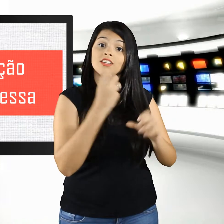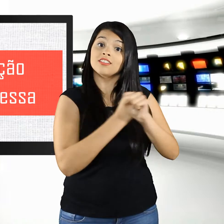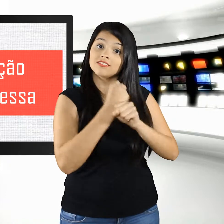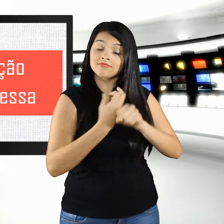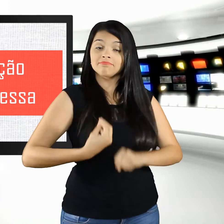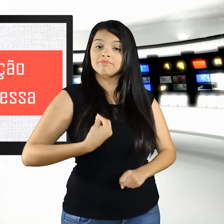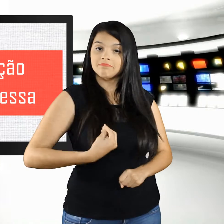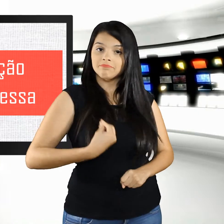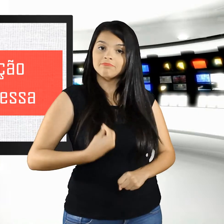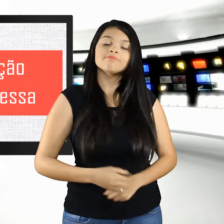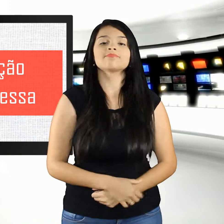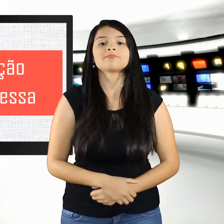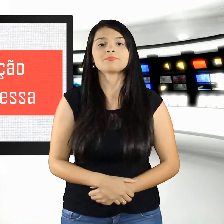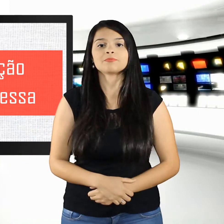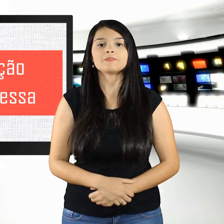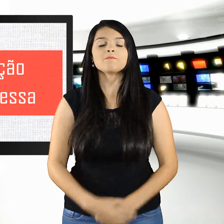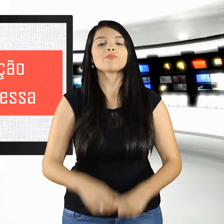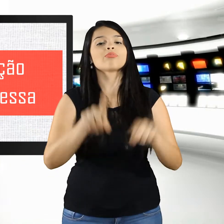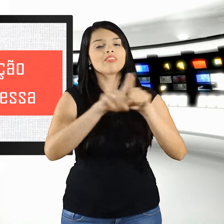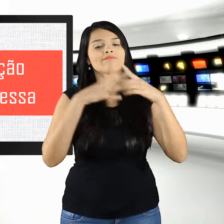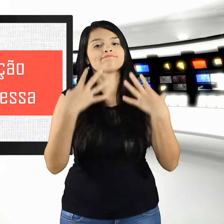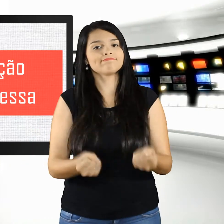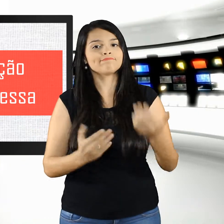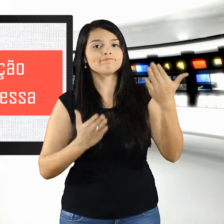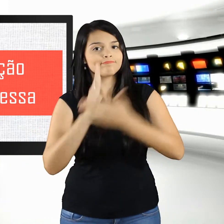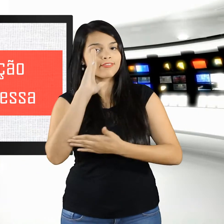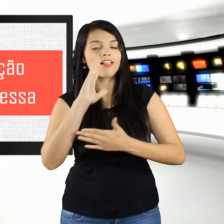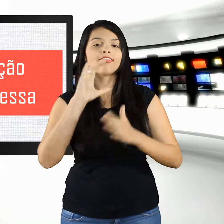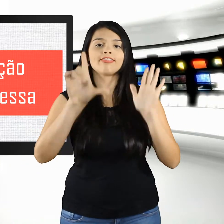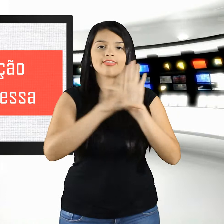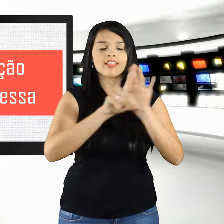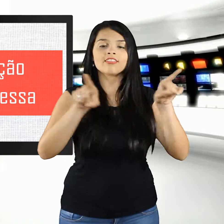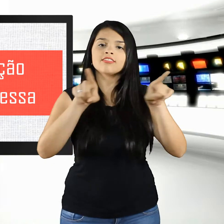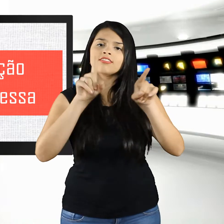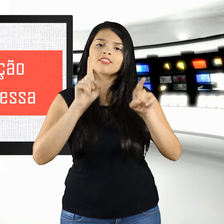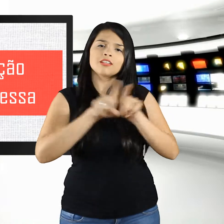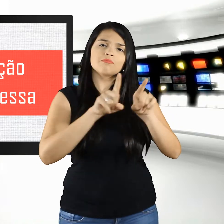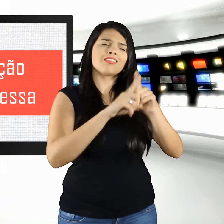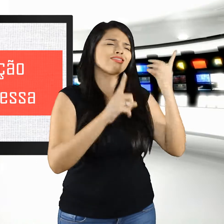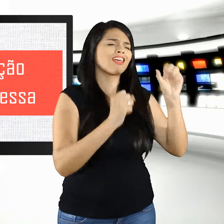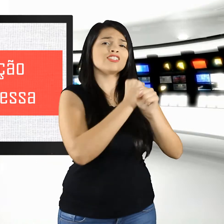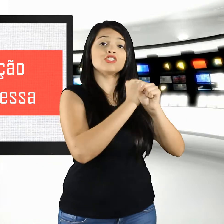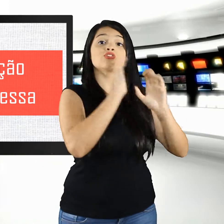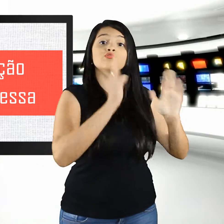existência. Além da aprovação dessa lei, há uma década houve a implementação do ProLibras, Exame Nacional